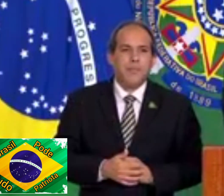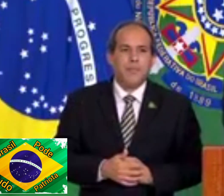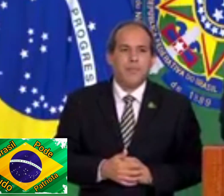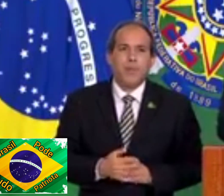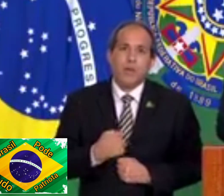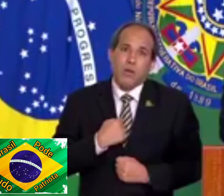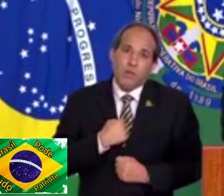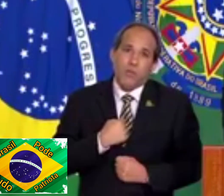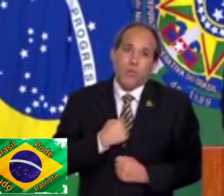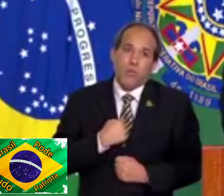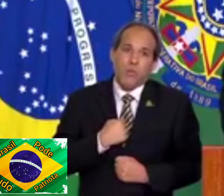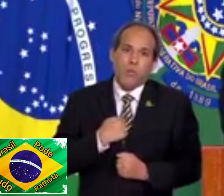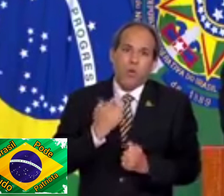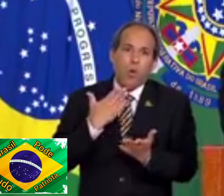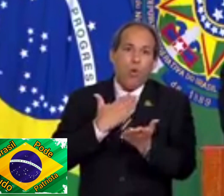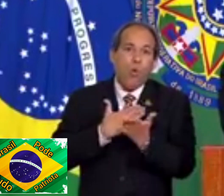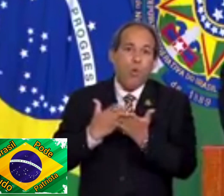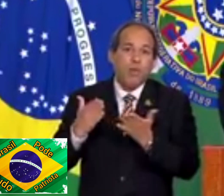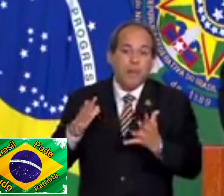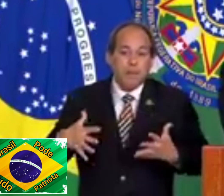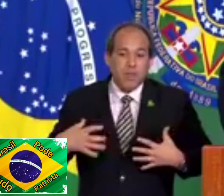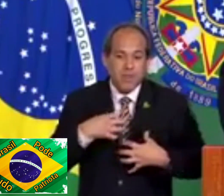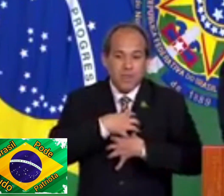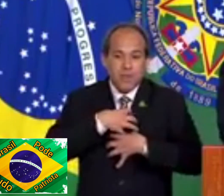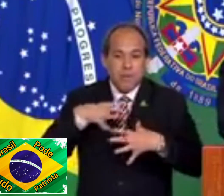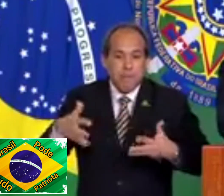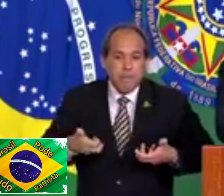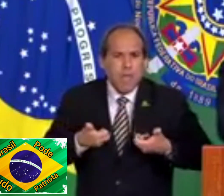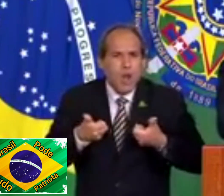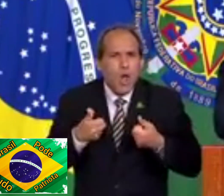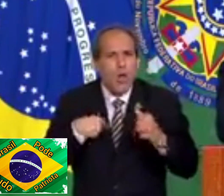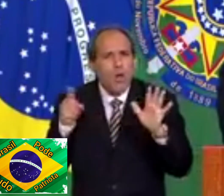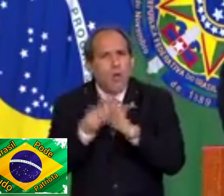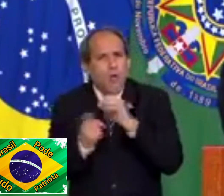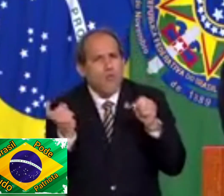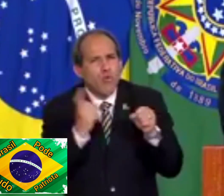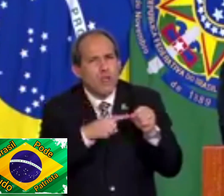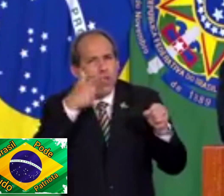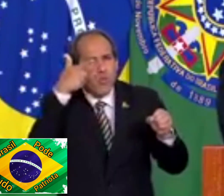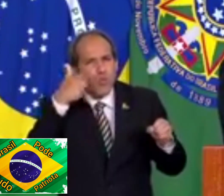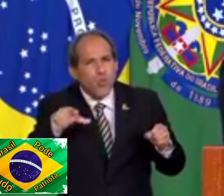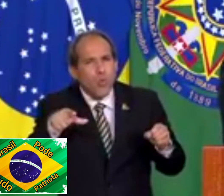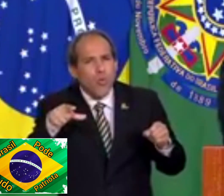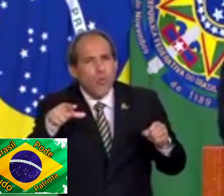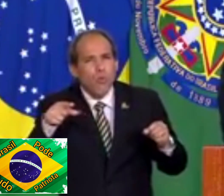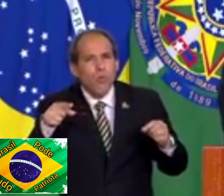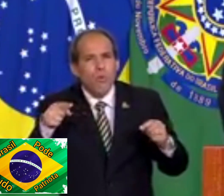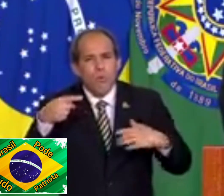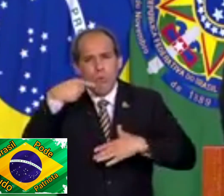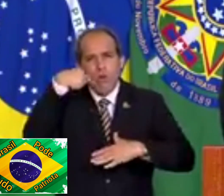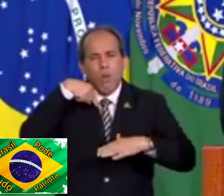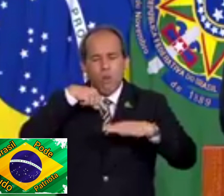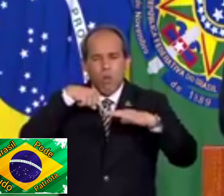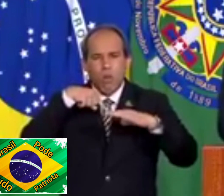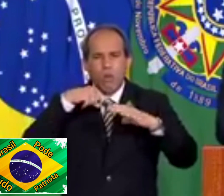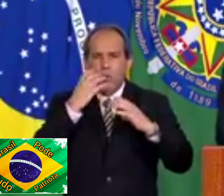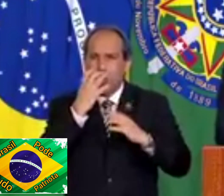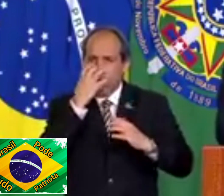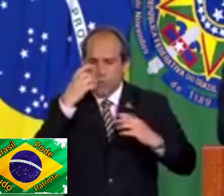Eu estava começando a recuperar, falei, vou voltar a tudo aquilo, sonda